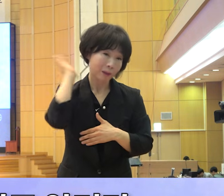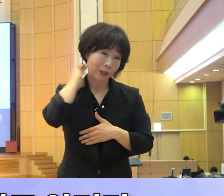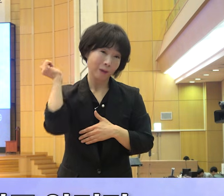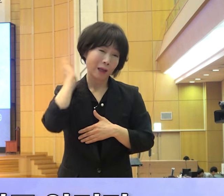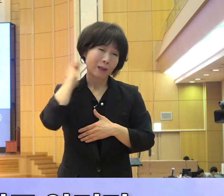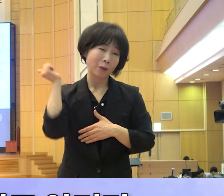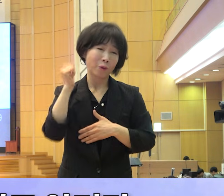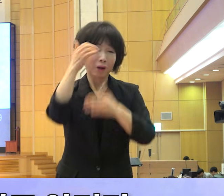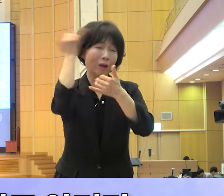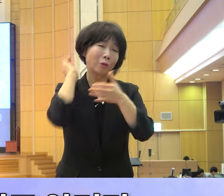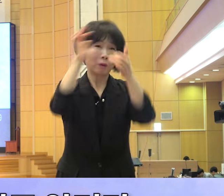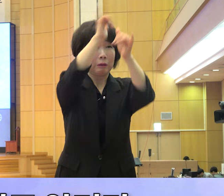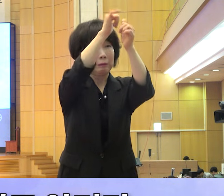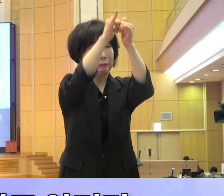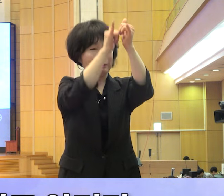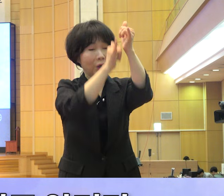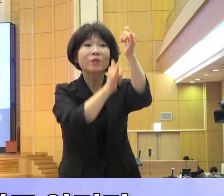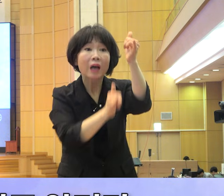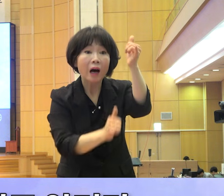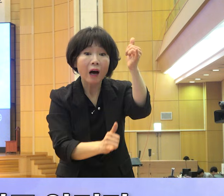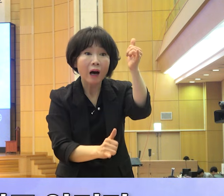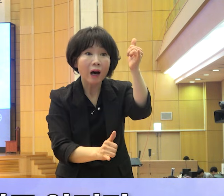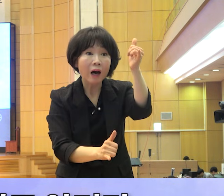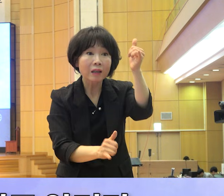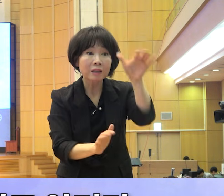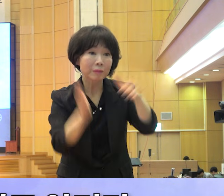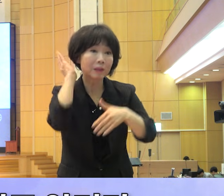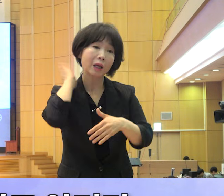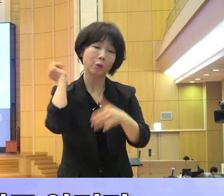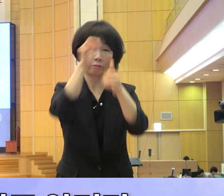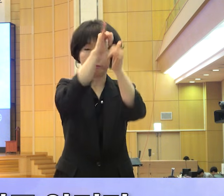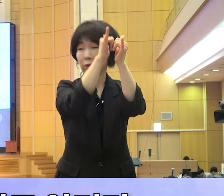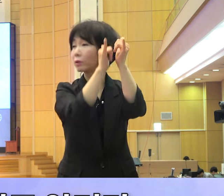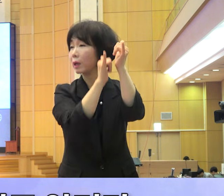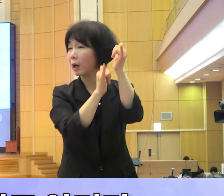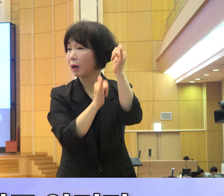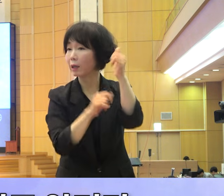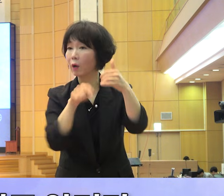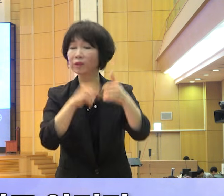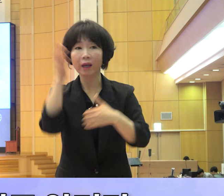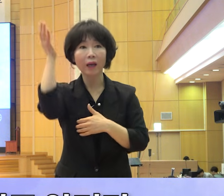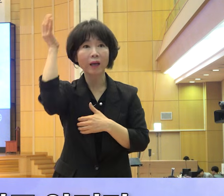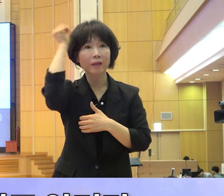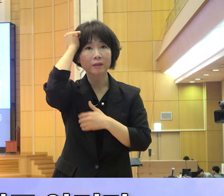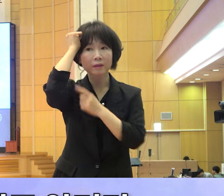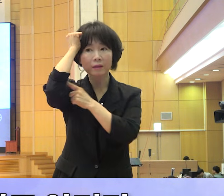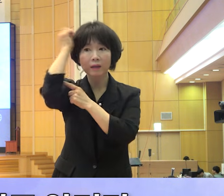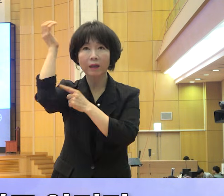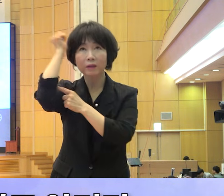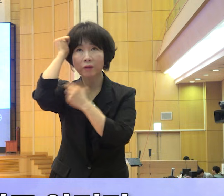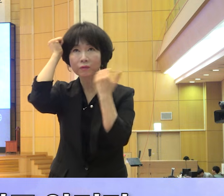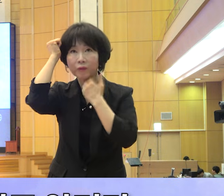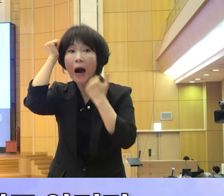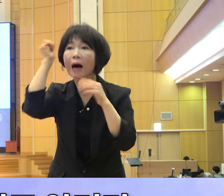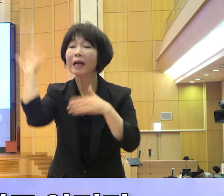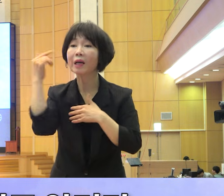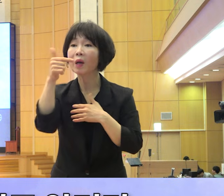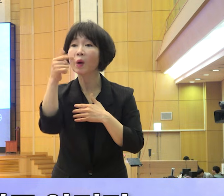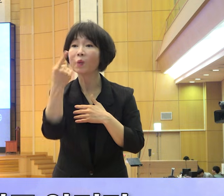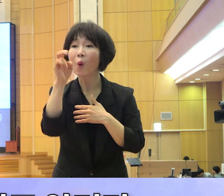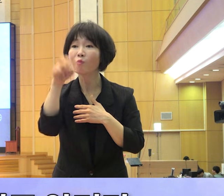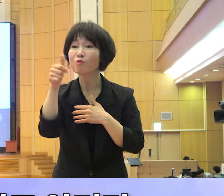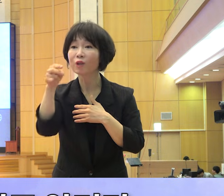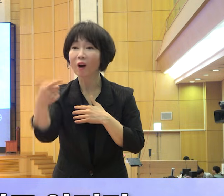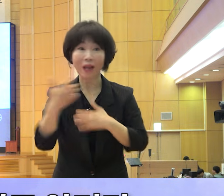이승만 대통령부터 시작해서 지금까지 이렇게 왔는데, 거기에서 기억나는 게 노무현